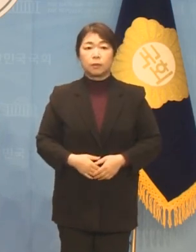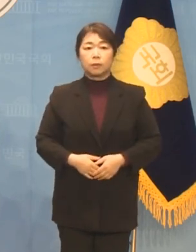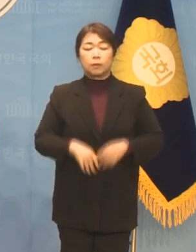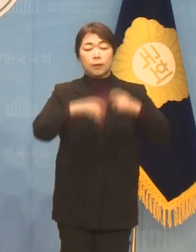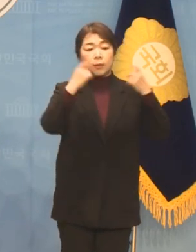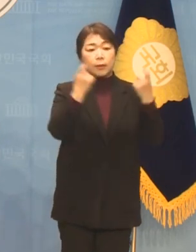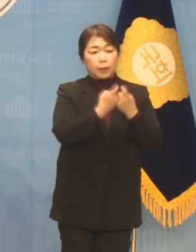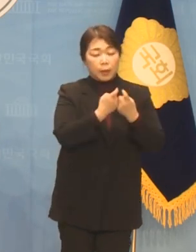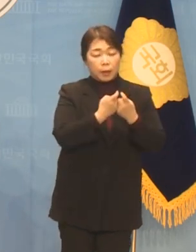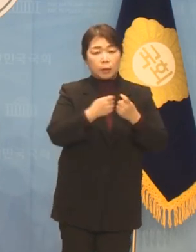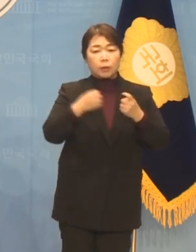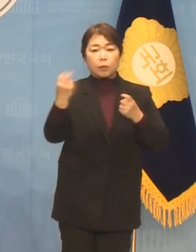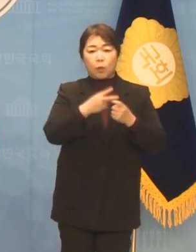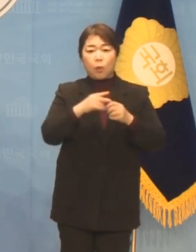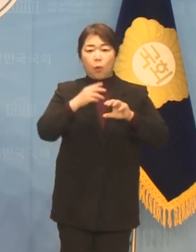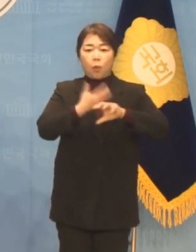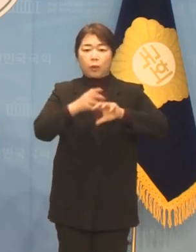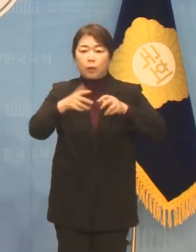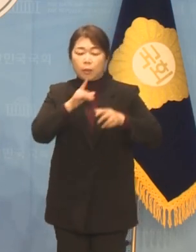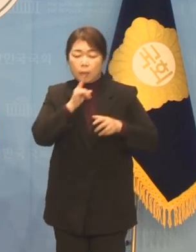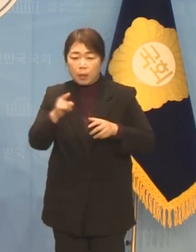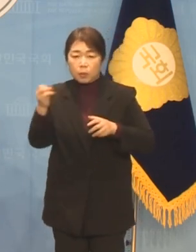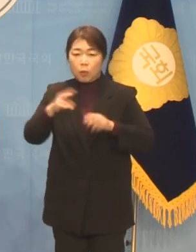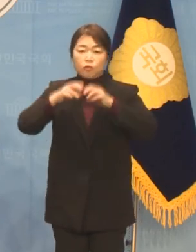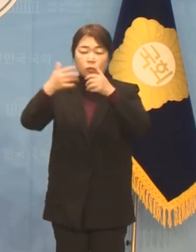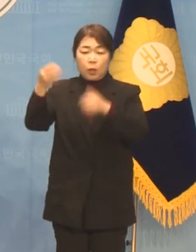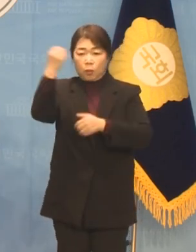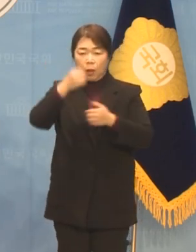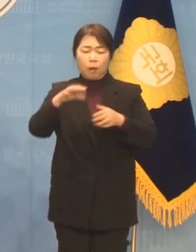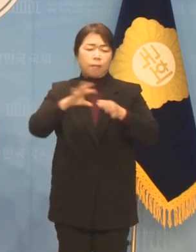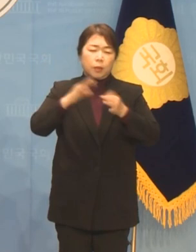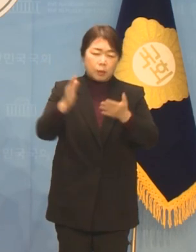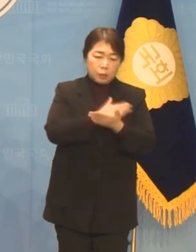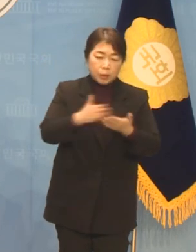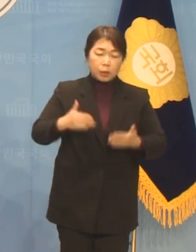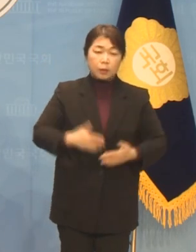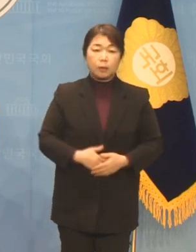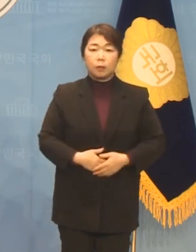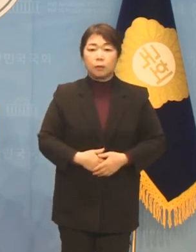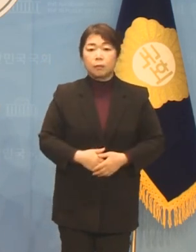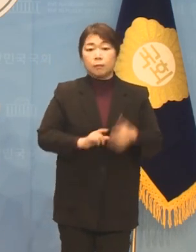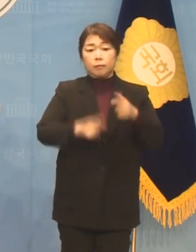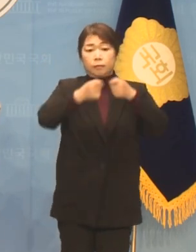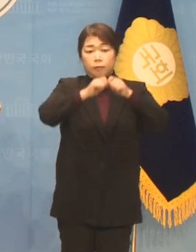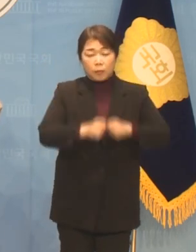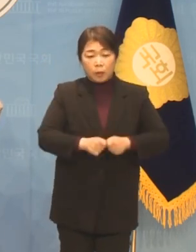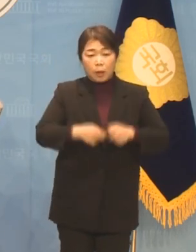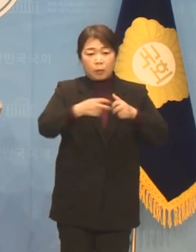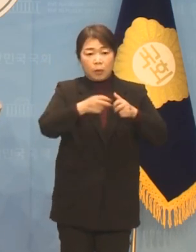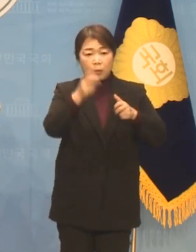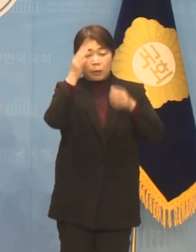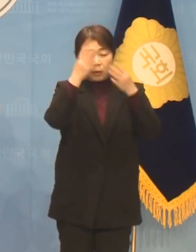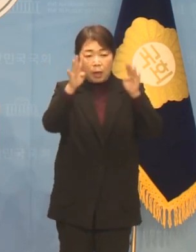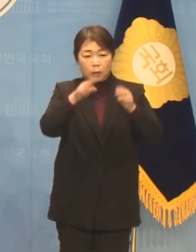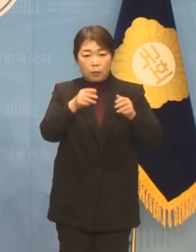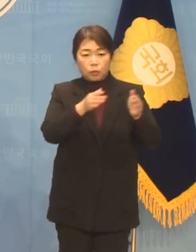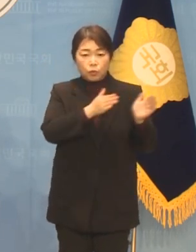자사고, 외고, 국제고 가릴 거 없이 동일하게 명문대, 더 구체적으로는 의대 진학을